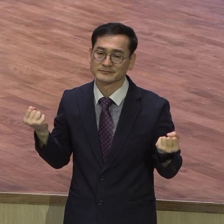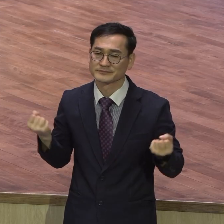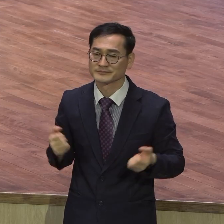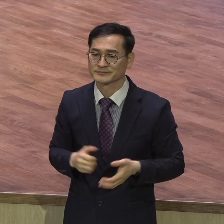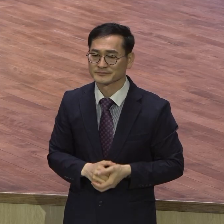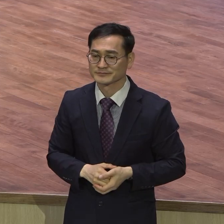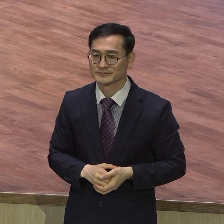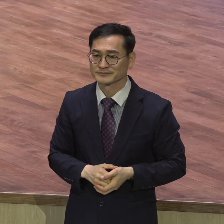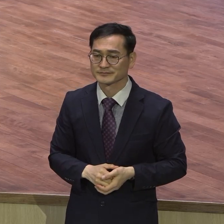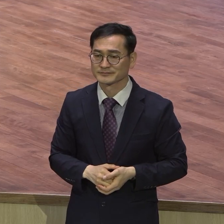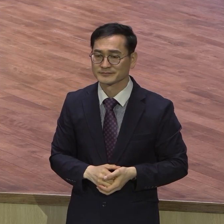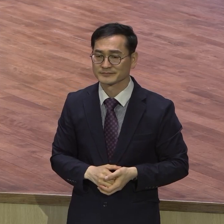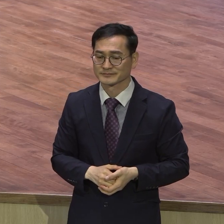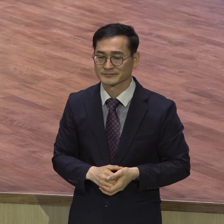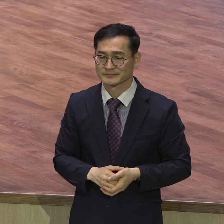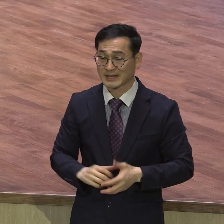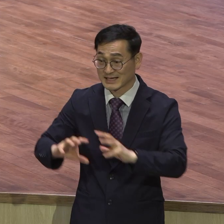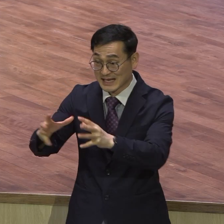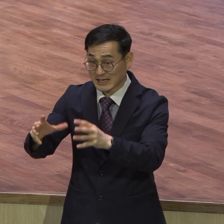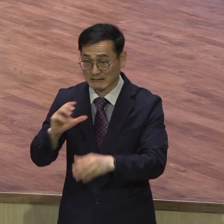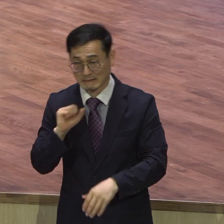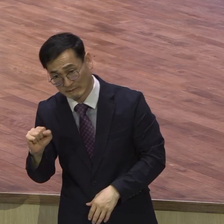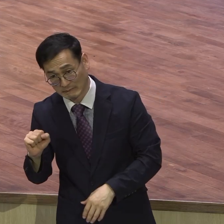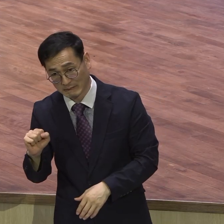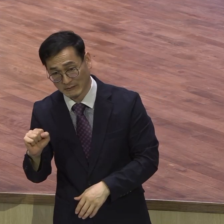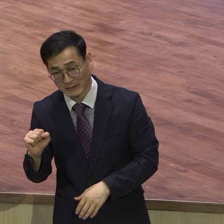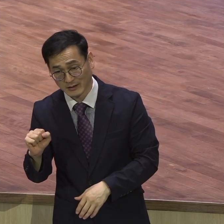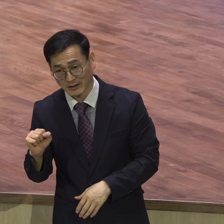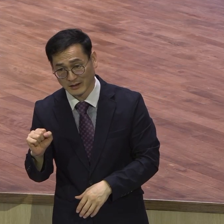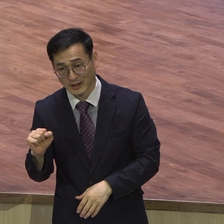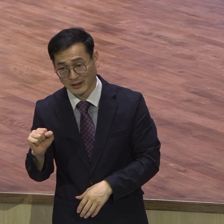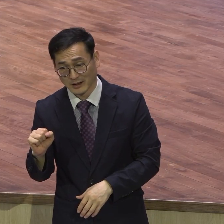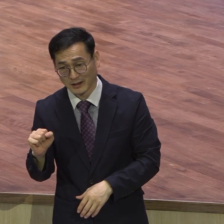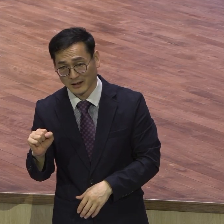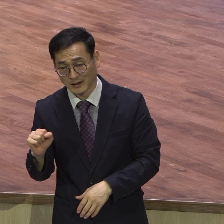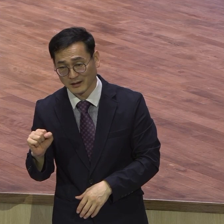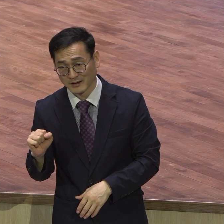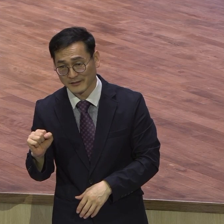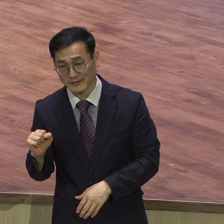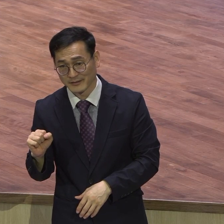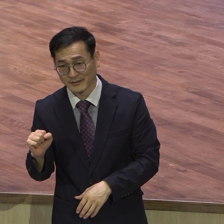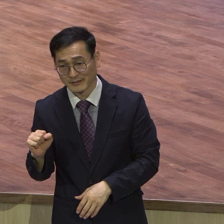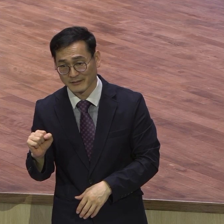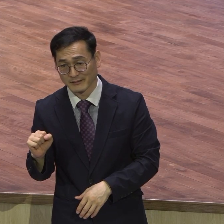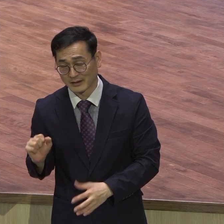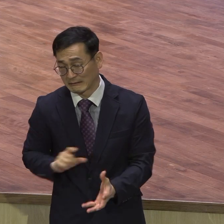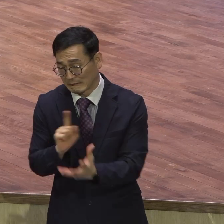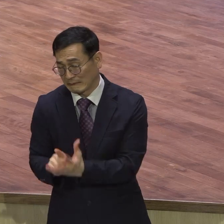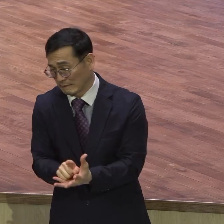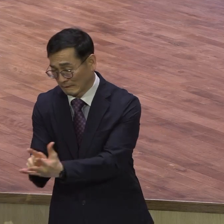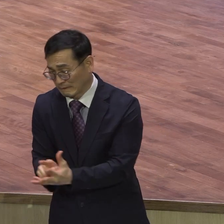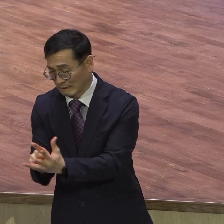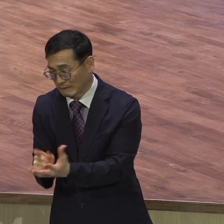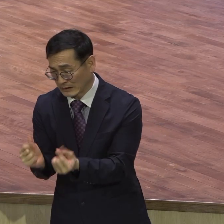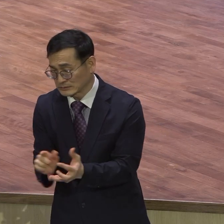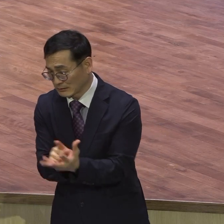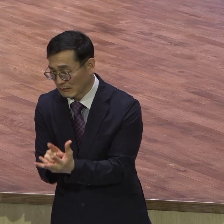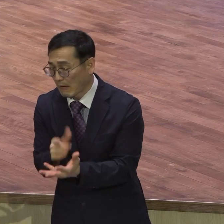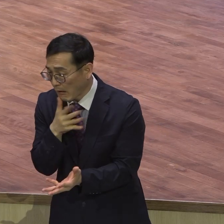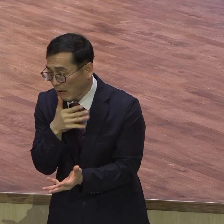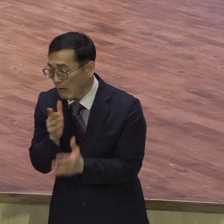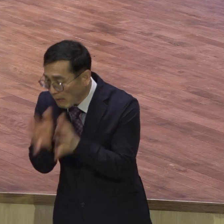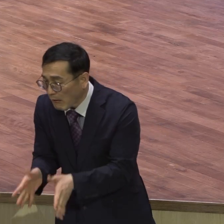불신자 세상 속에 같이 흡수려서 사니까 같이 그들의 개념 가지고 같은 가치관까지 살면 여러분은 나중에